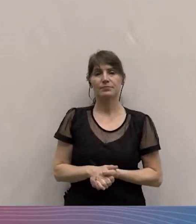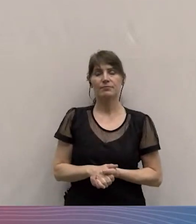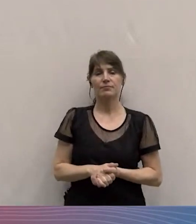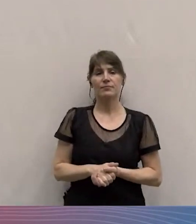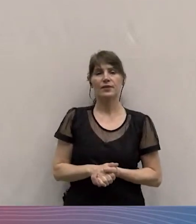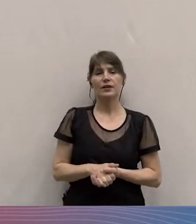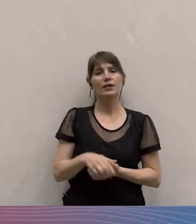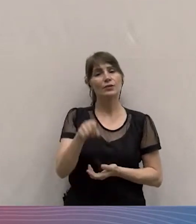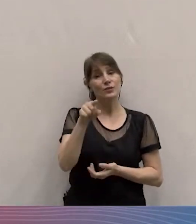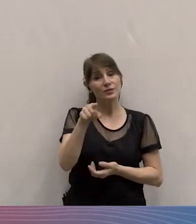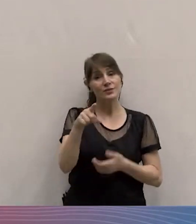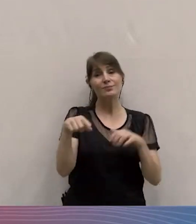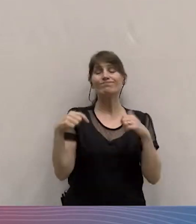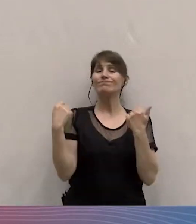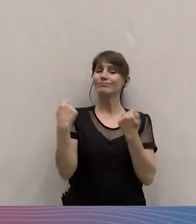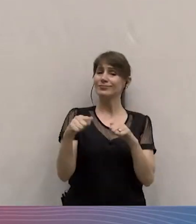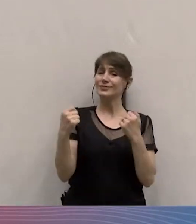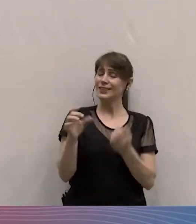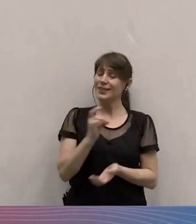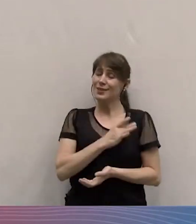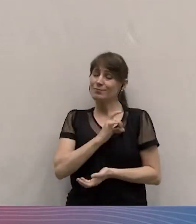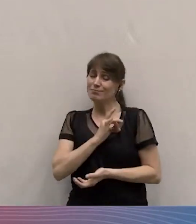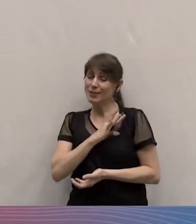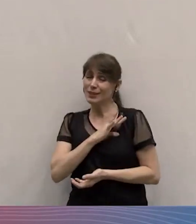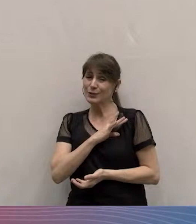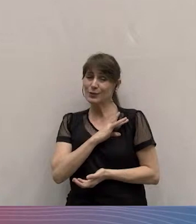Por isso, irmão, você tem que ter medo da sua